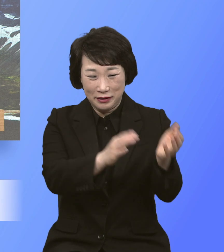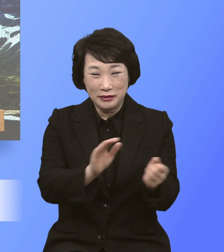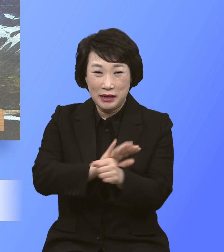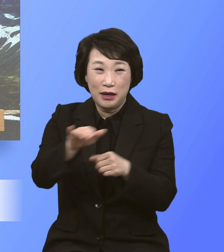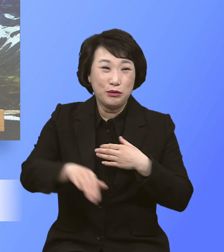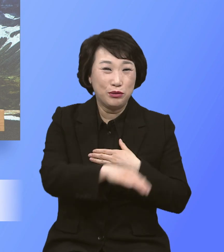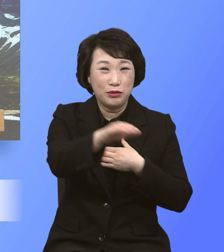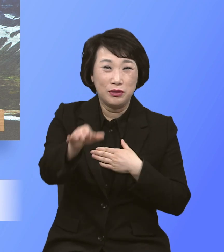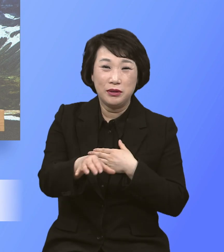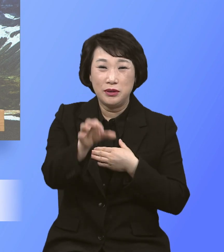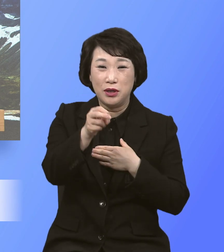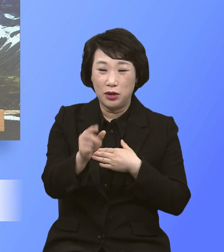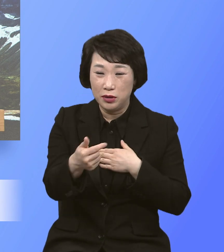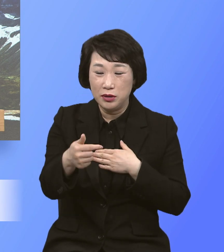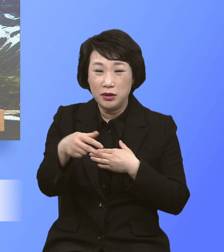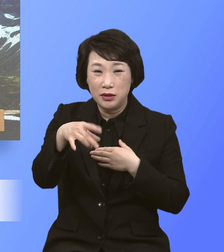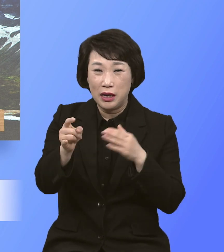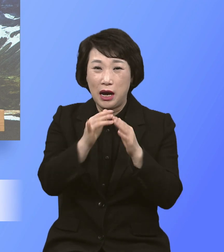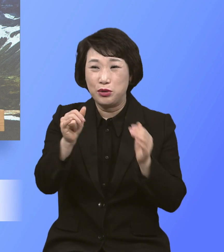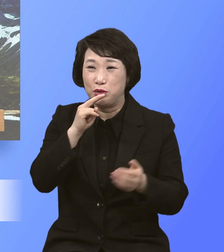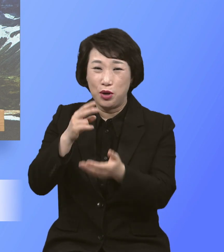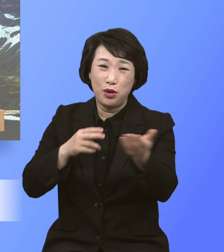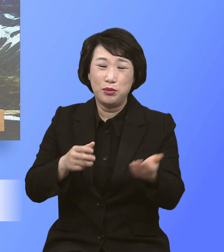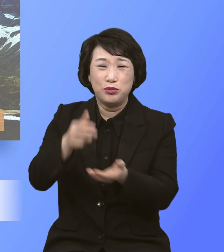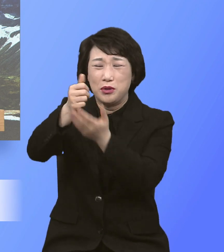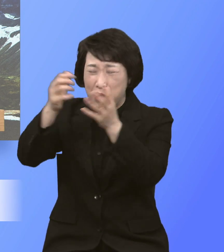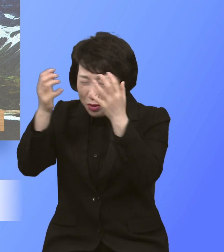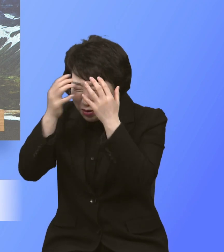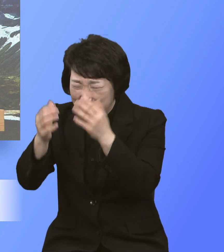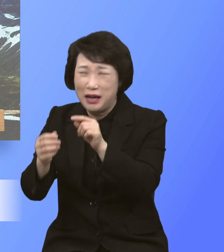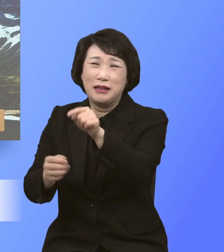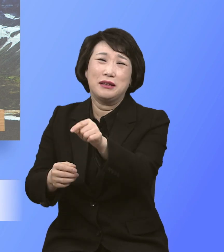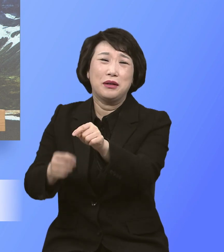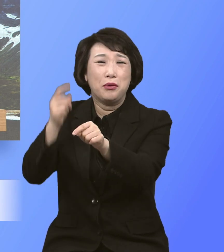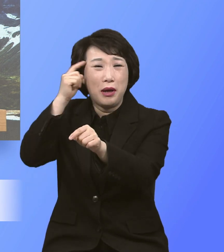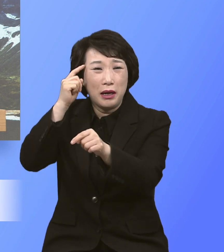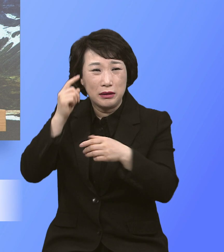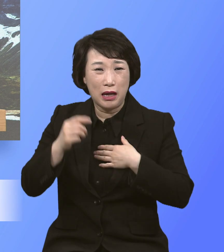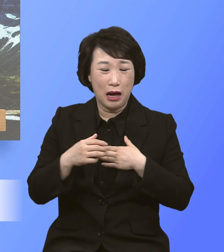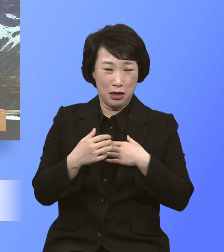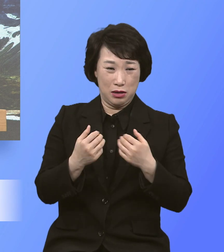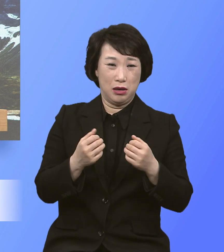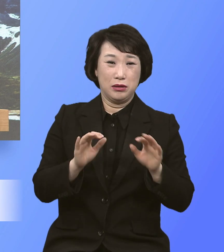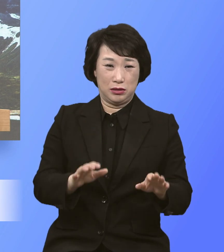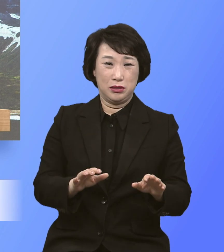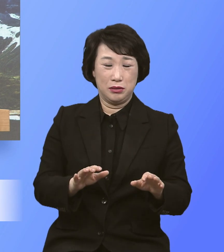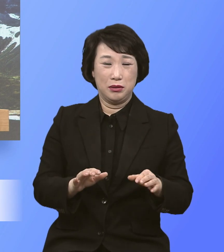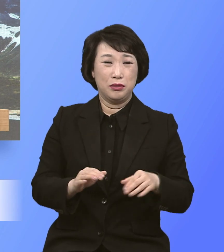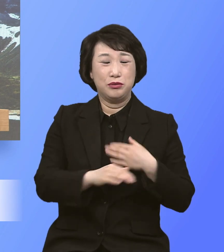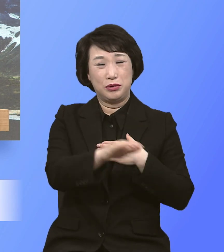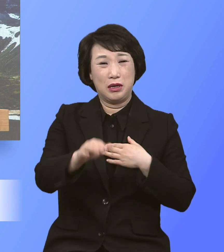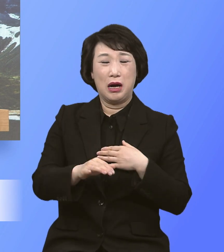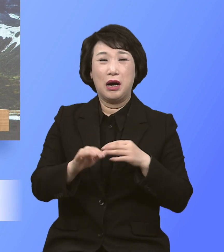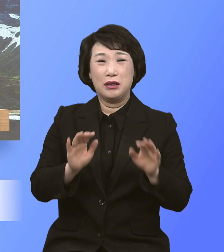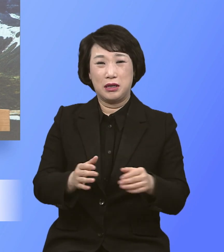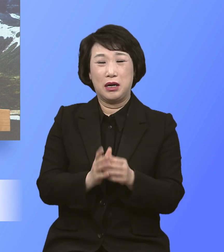가족이요, 주님의 큰 고통당했다. 당신 멀쩡하게 예수 믿고 구원받게